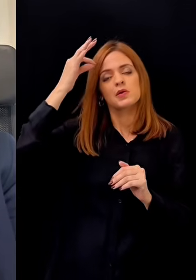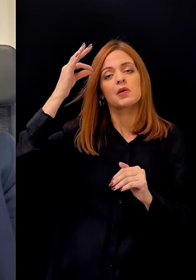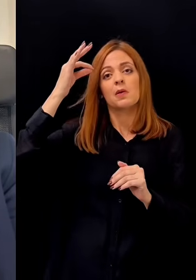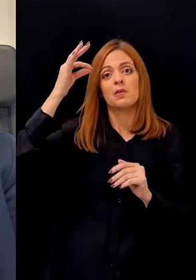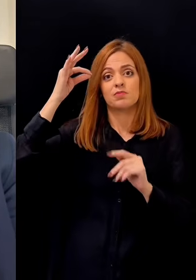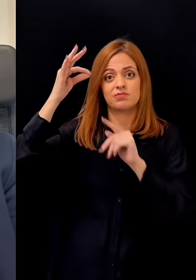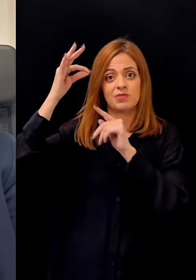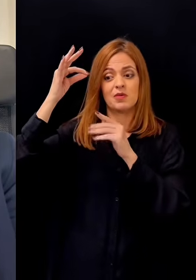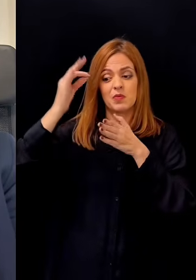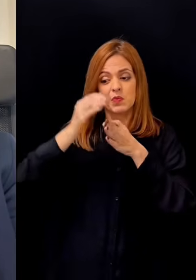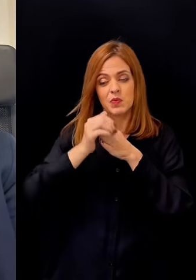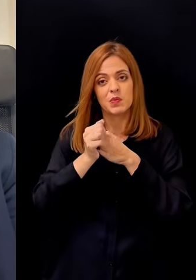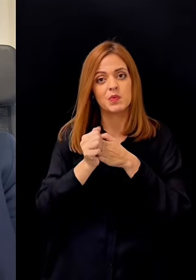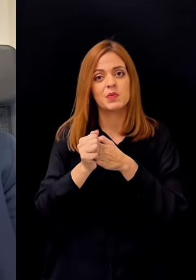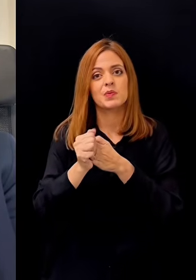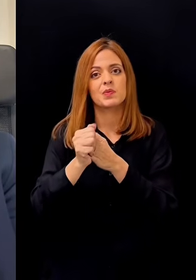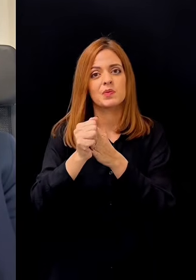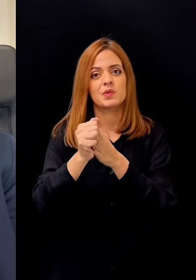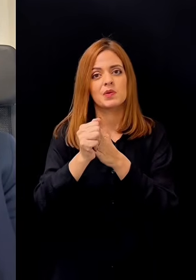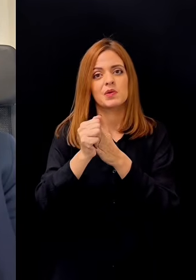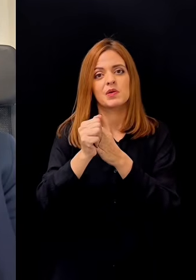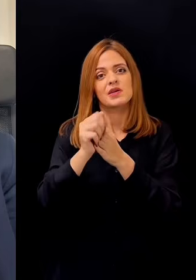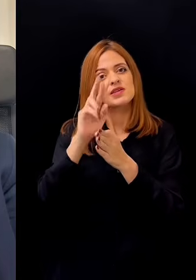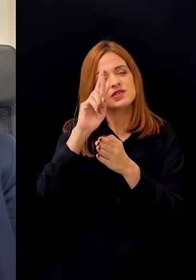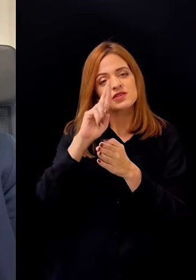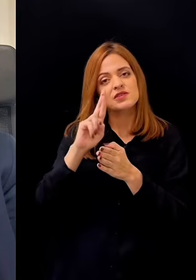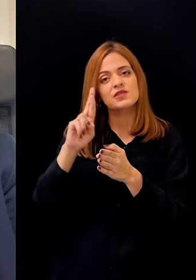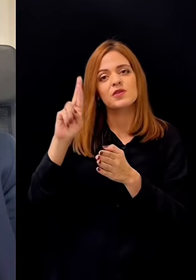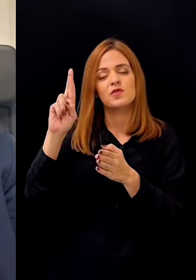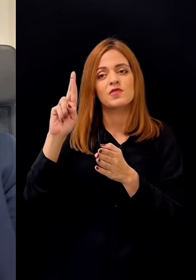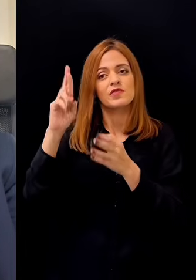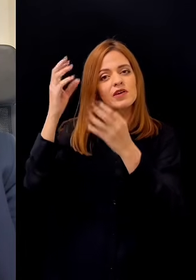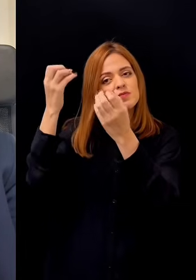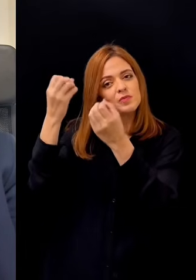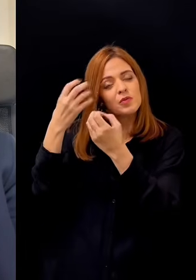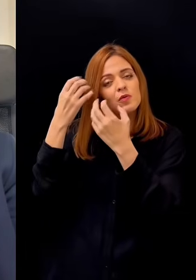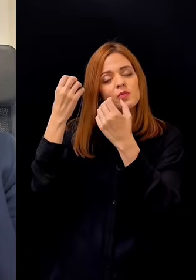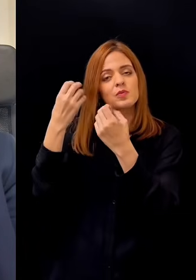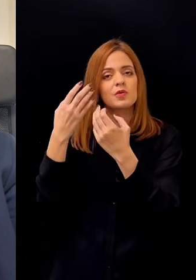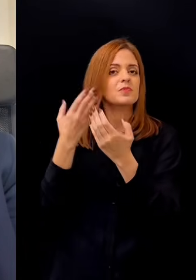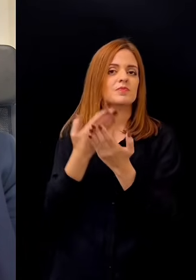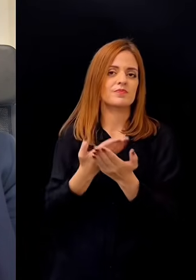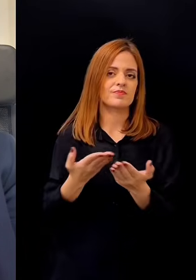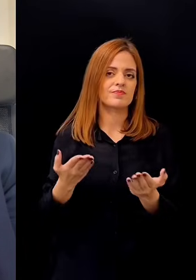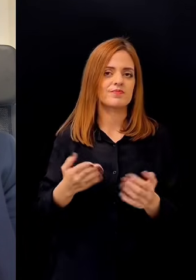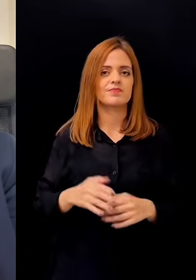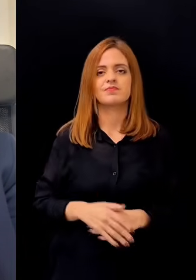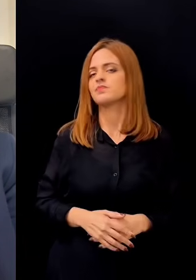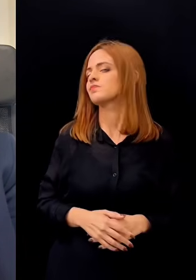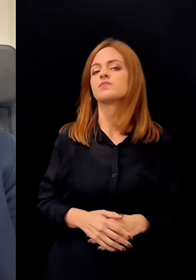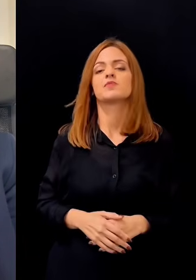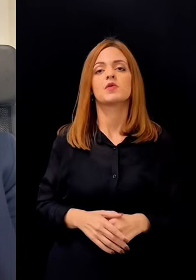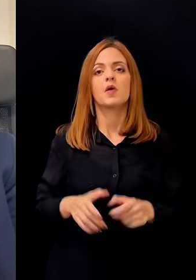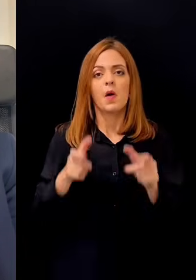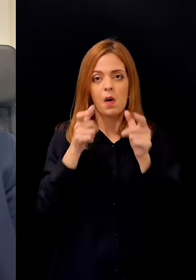guia, venha falar com todos nós. E uma coisa interessante